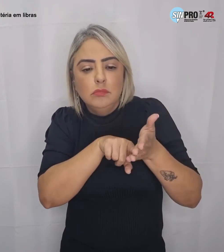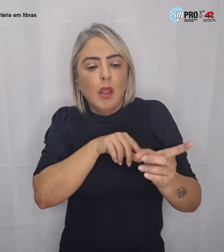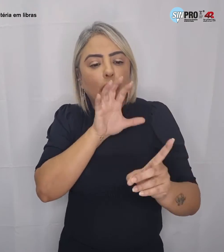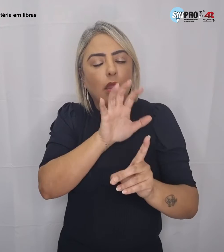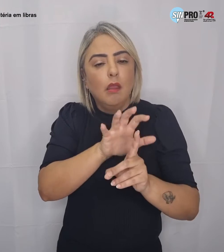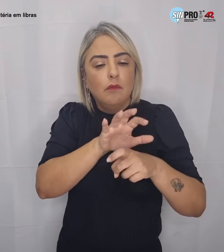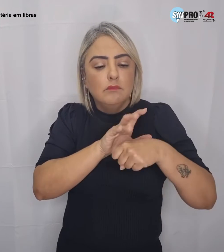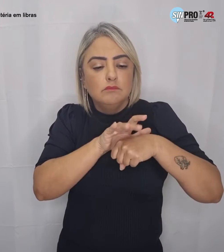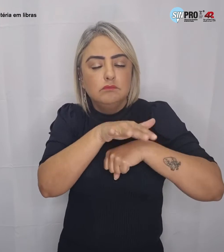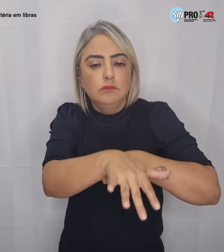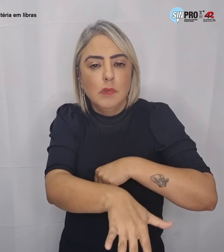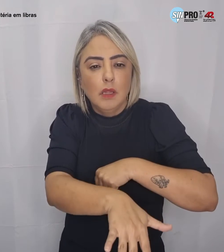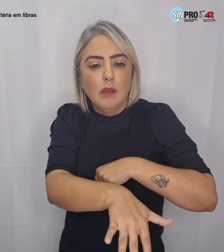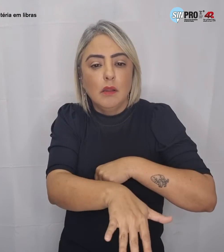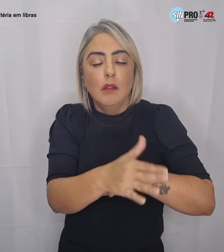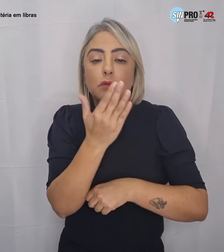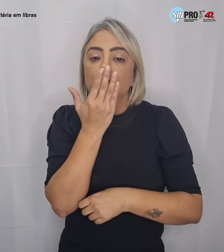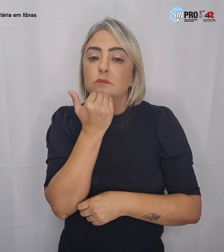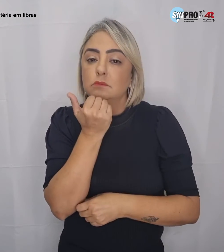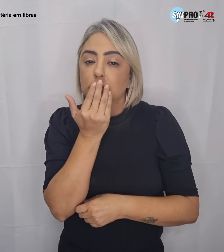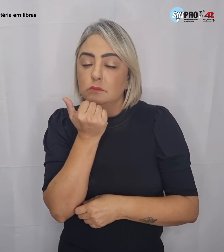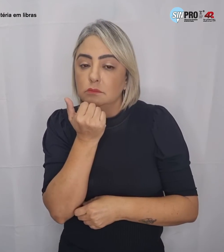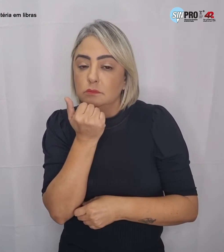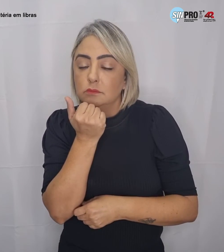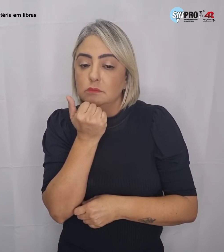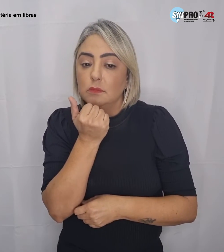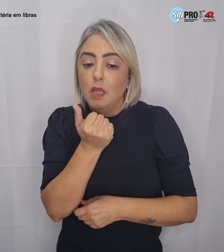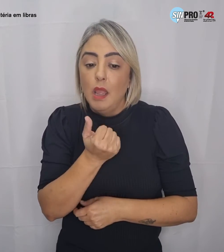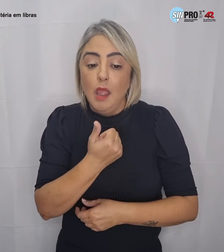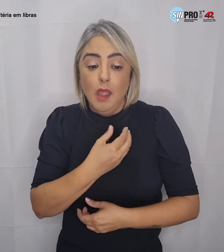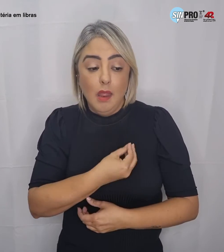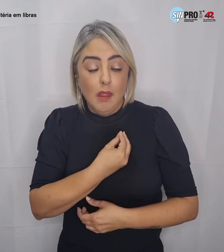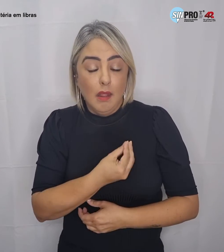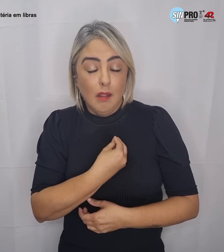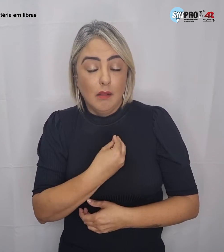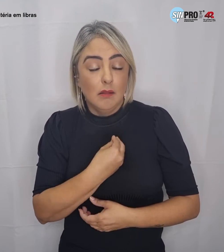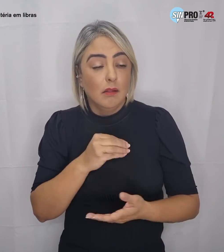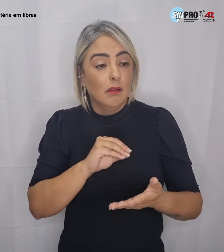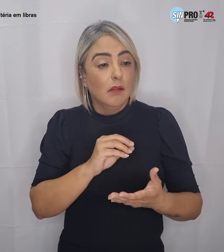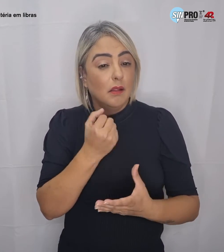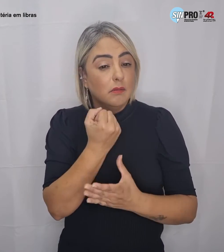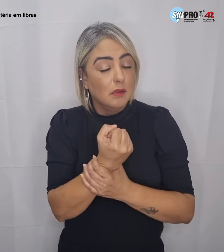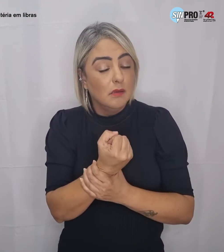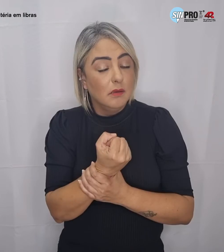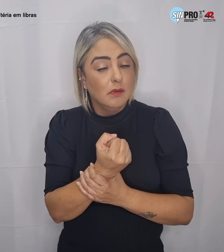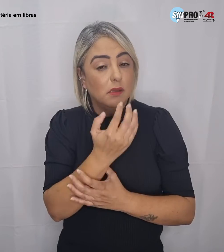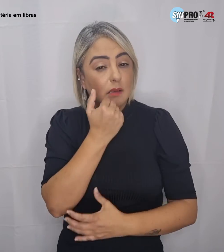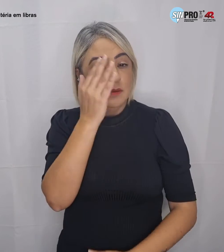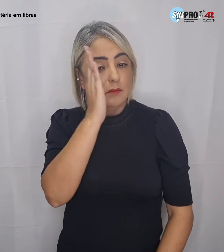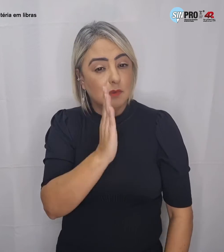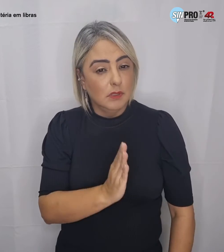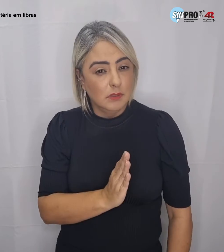Efeitos da Pandemia na Alimentação e na Situação da Segurança Alimentar no Brasil,